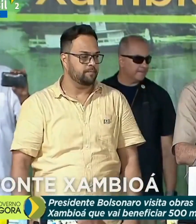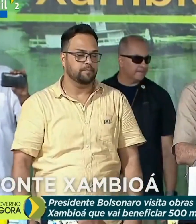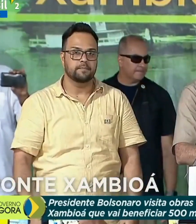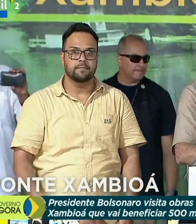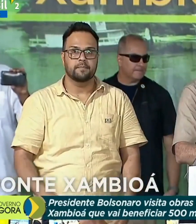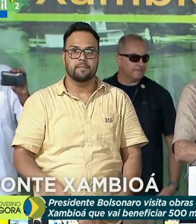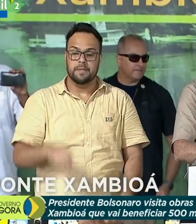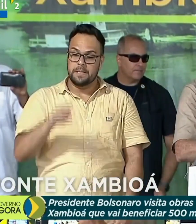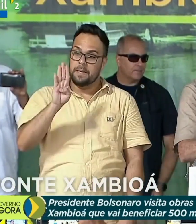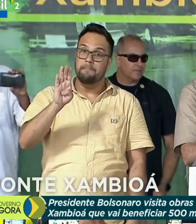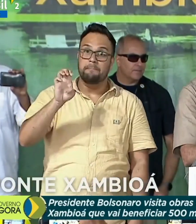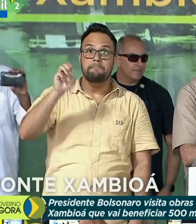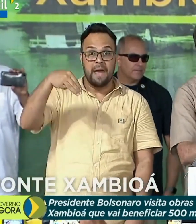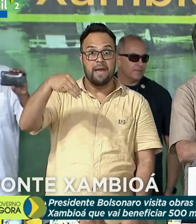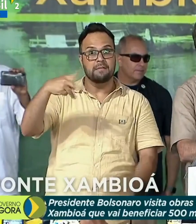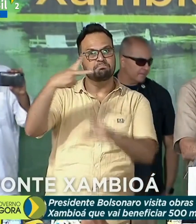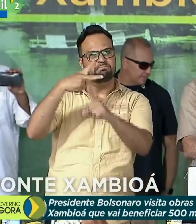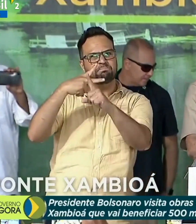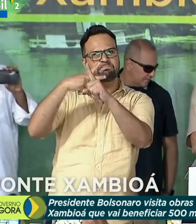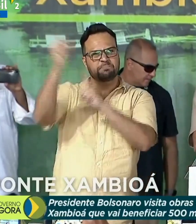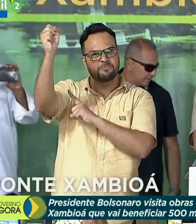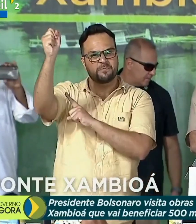O bem venceu.